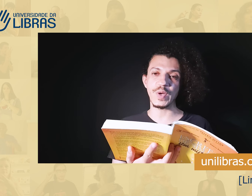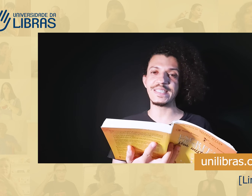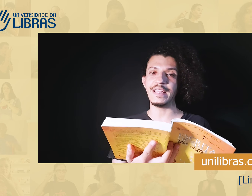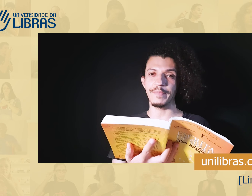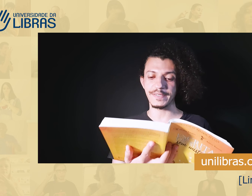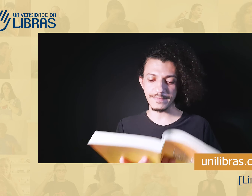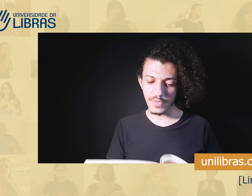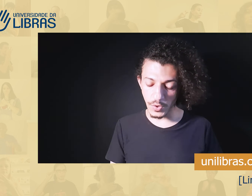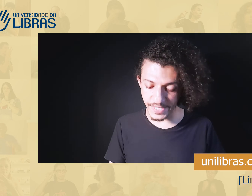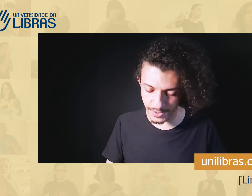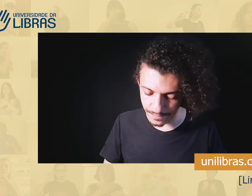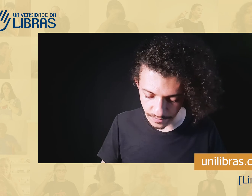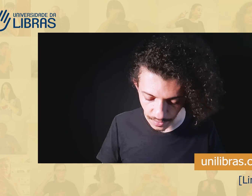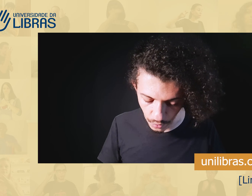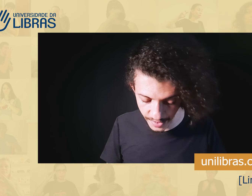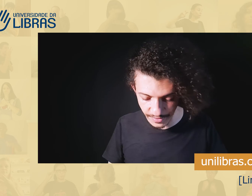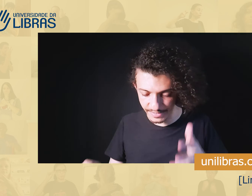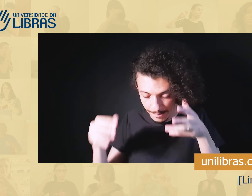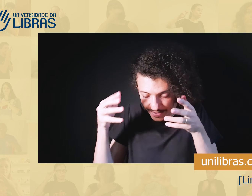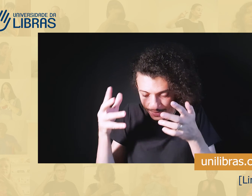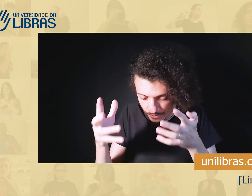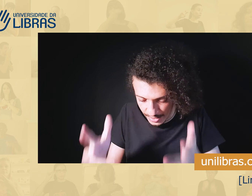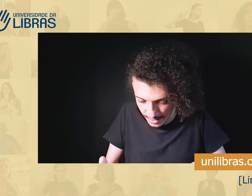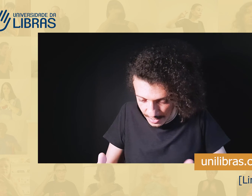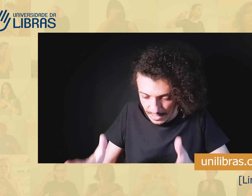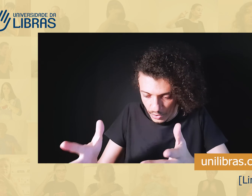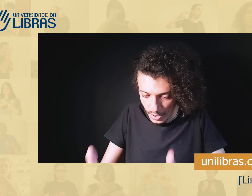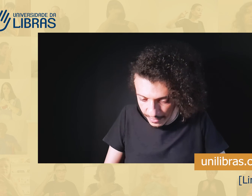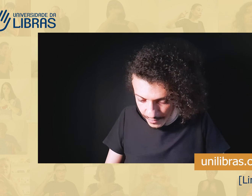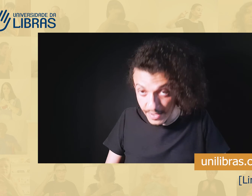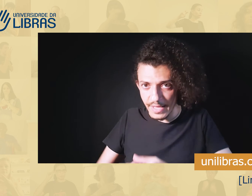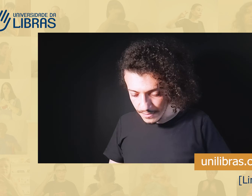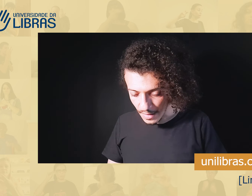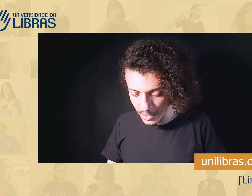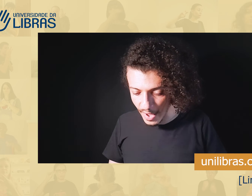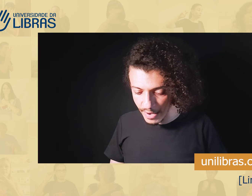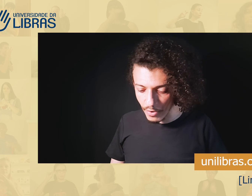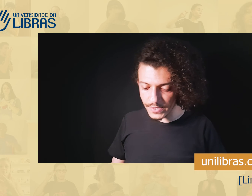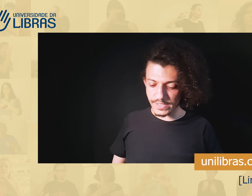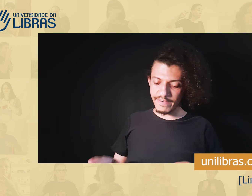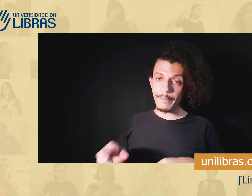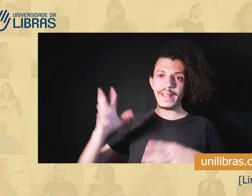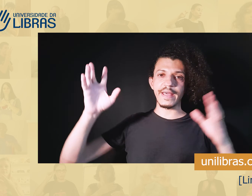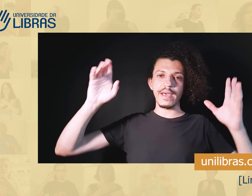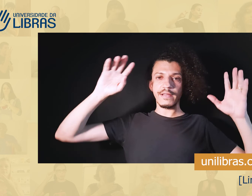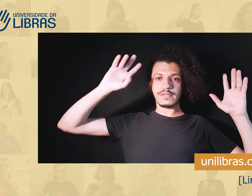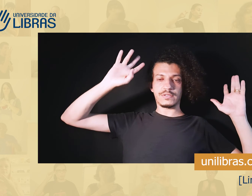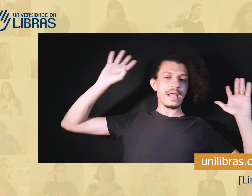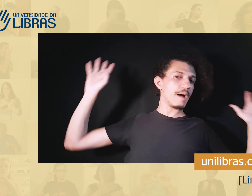em Libras. Ou seja, o que você está aprendendo aqui no livro não é um negócio que você vai aprender e acabou.